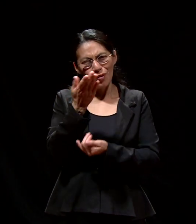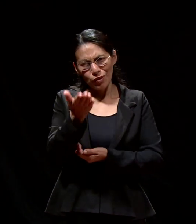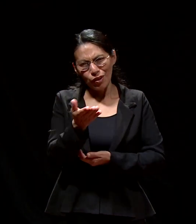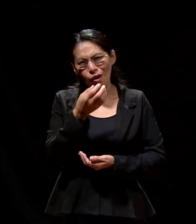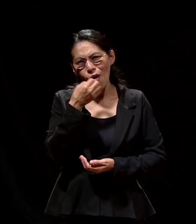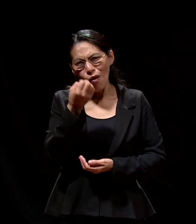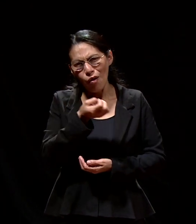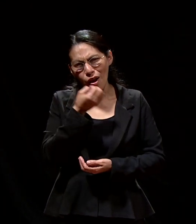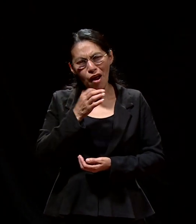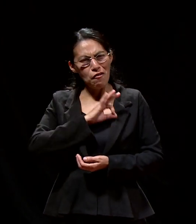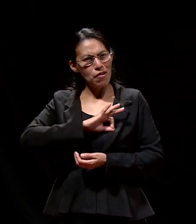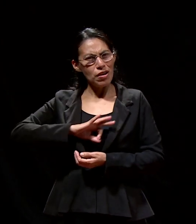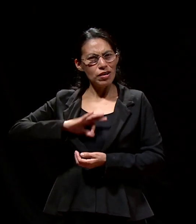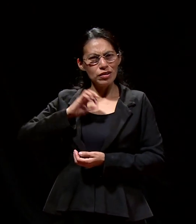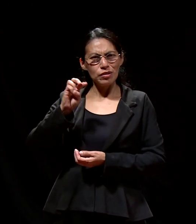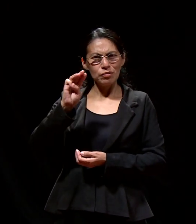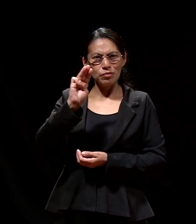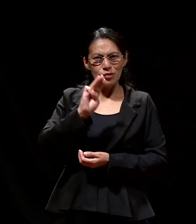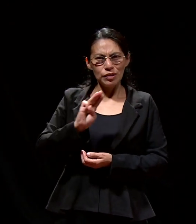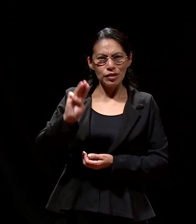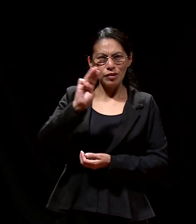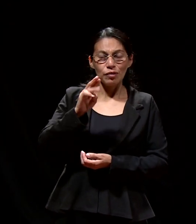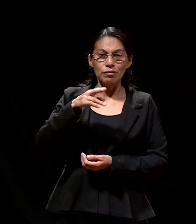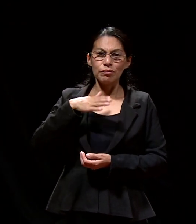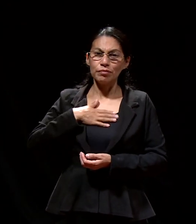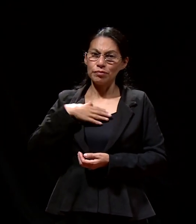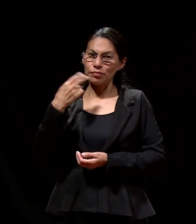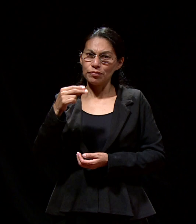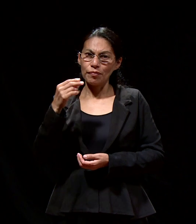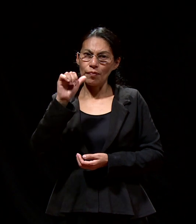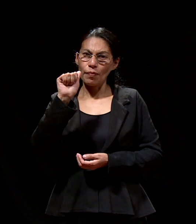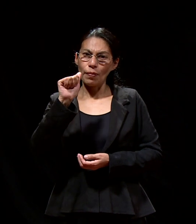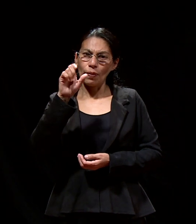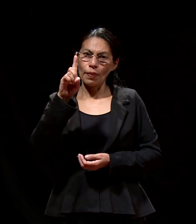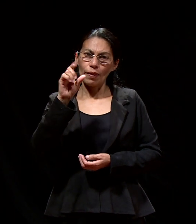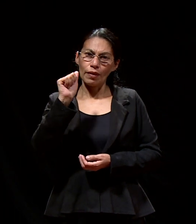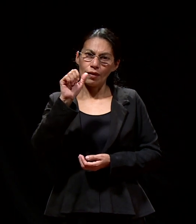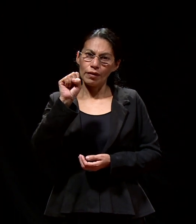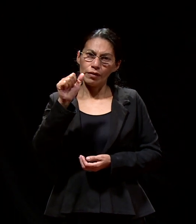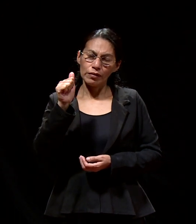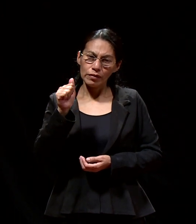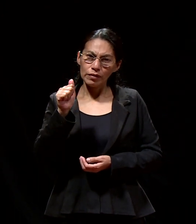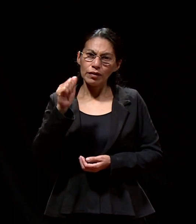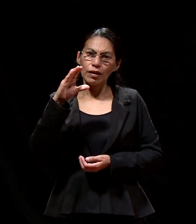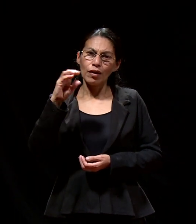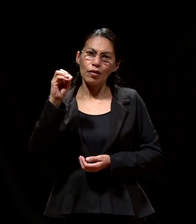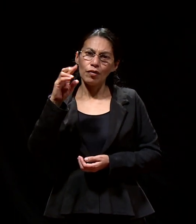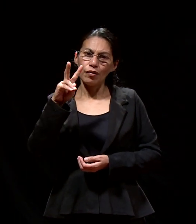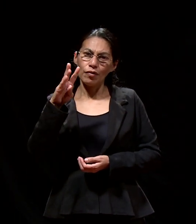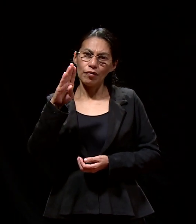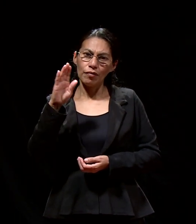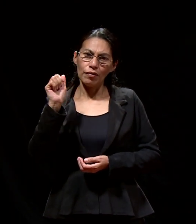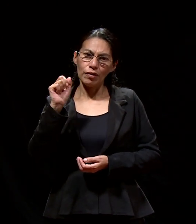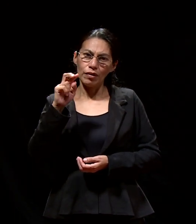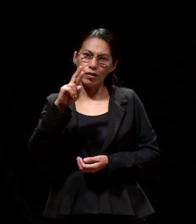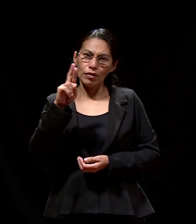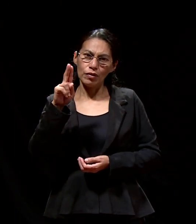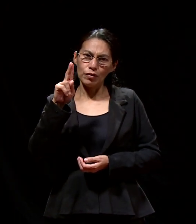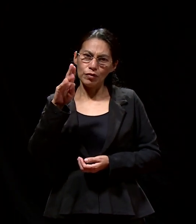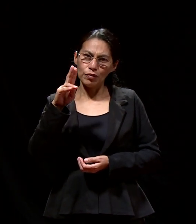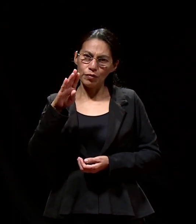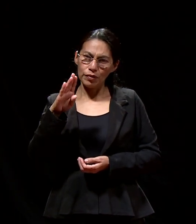orando por ti feliz miércoles hermanos hola hermana adapta Covarrubias les saludos desde Tijuana